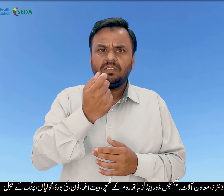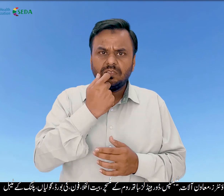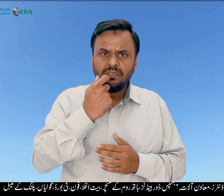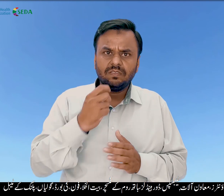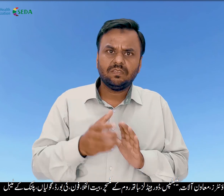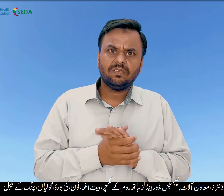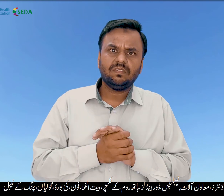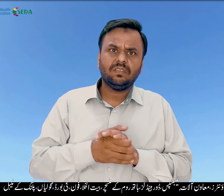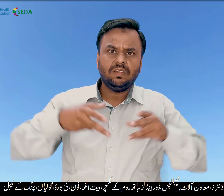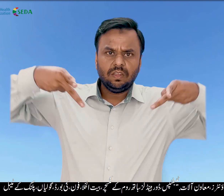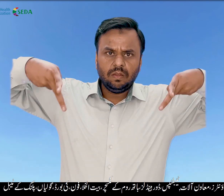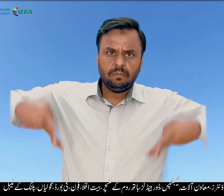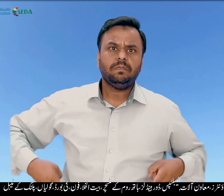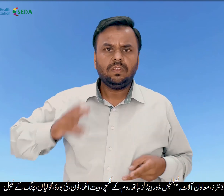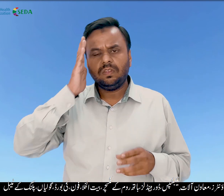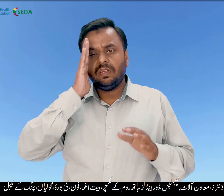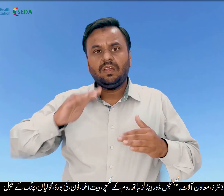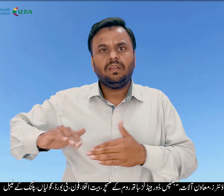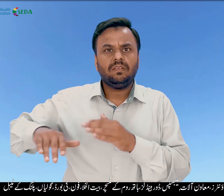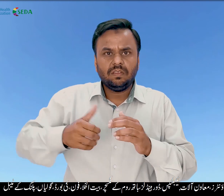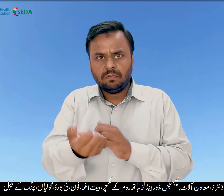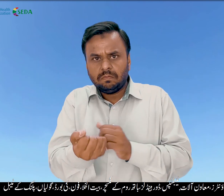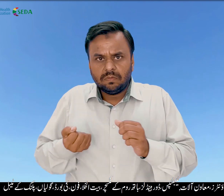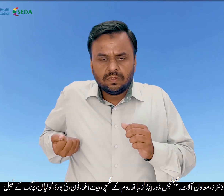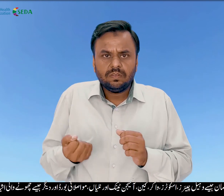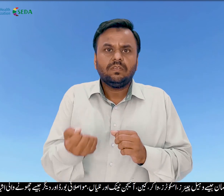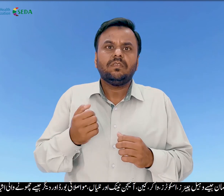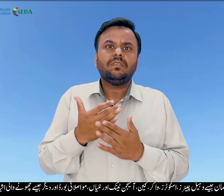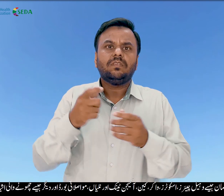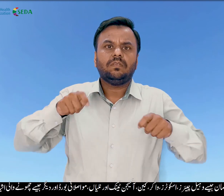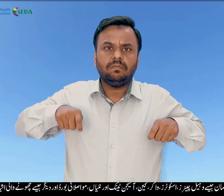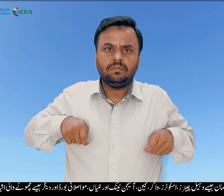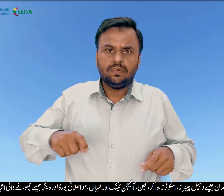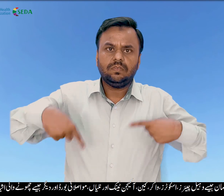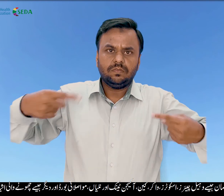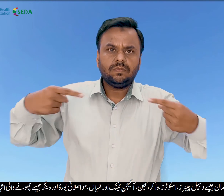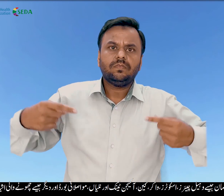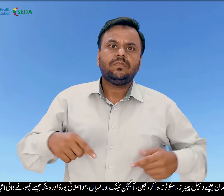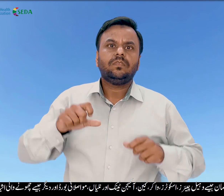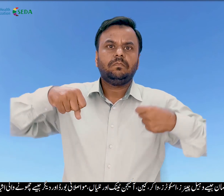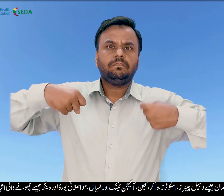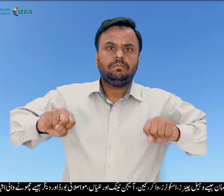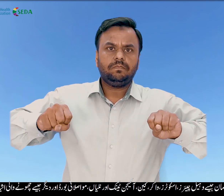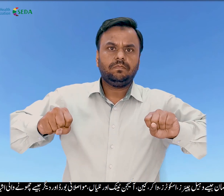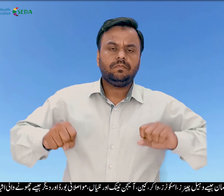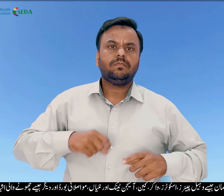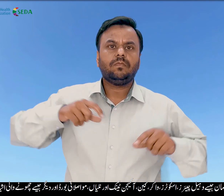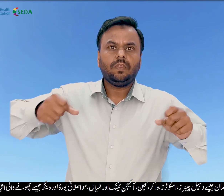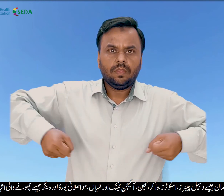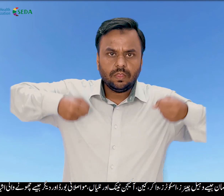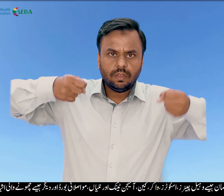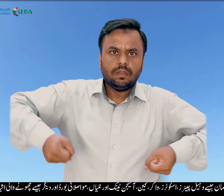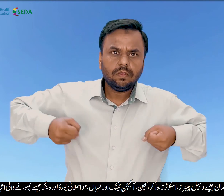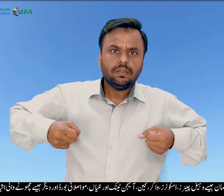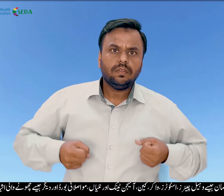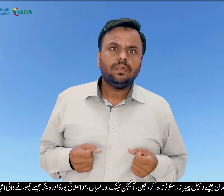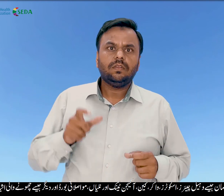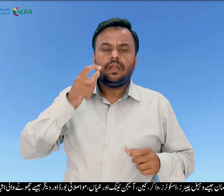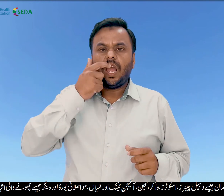گولیاں، پلنگ کے ٹیبل اور سامان جیسے ویل چیئرز، سکوٹرز، واکر،